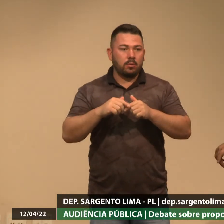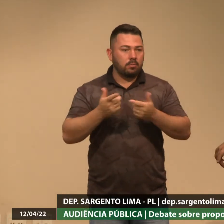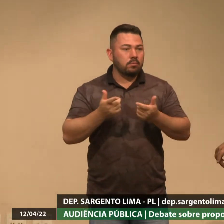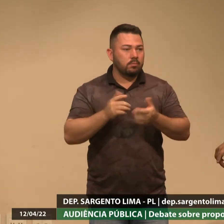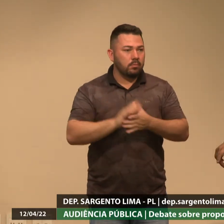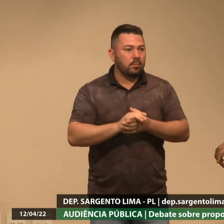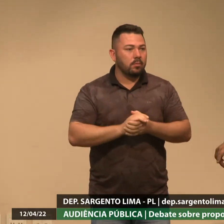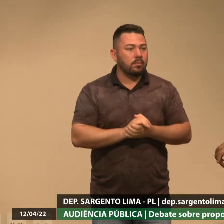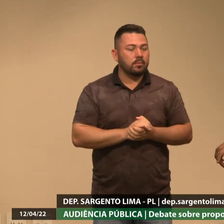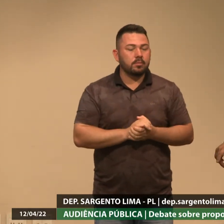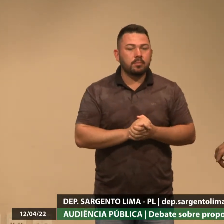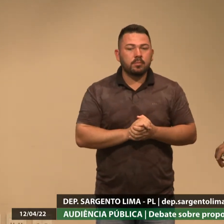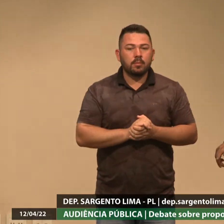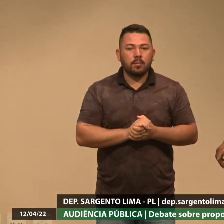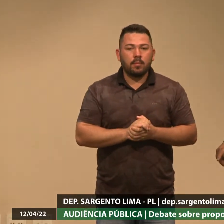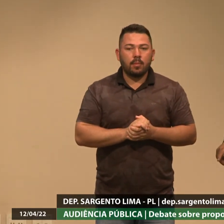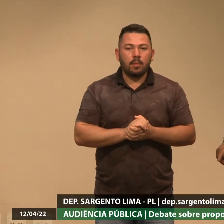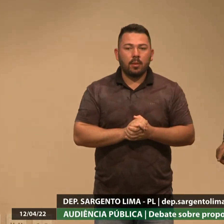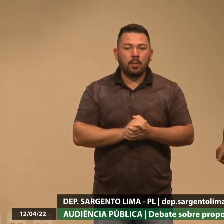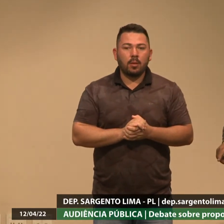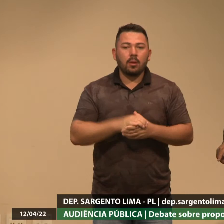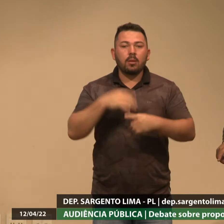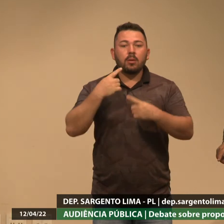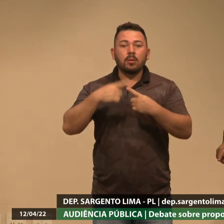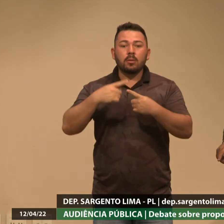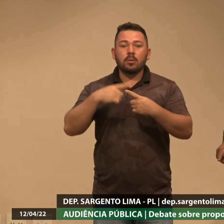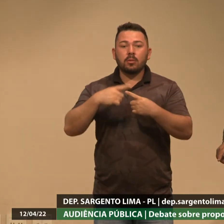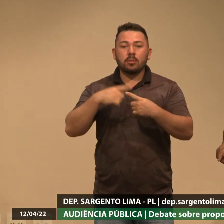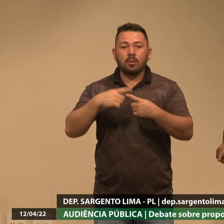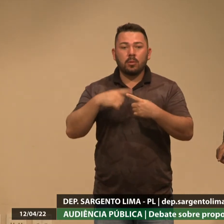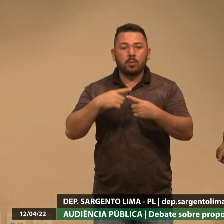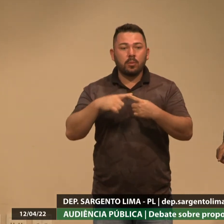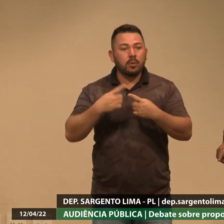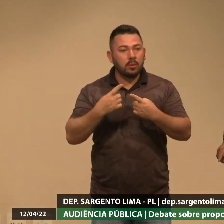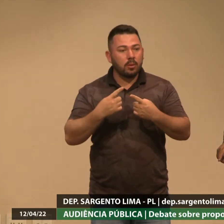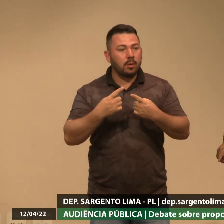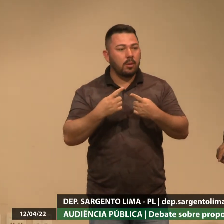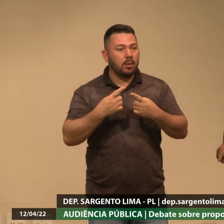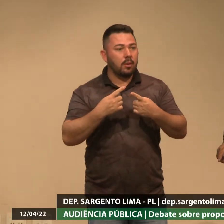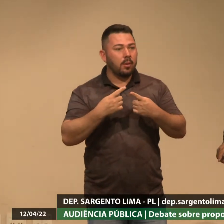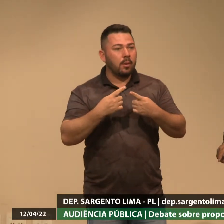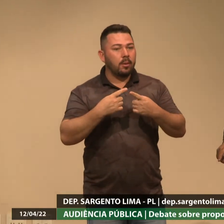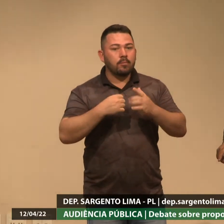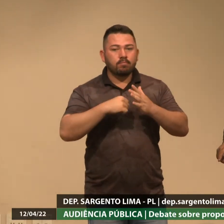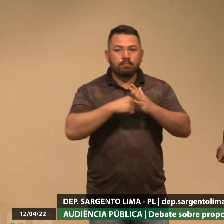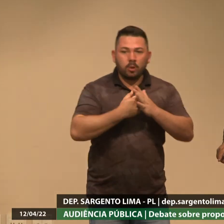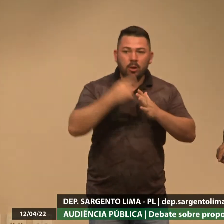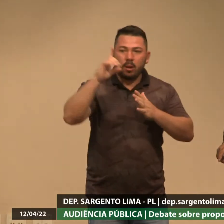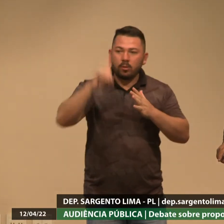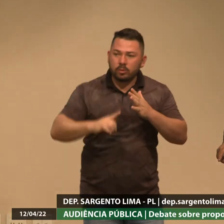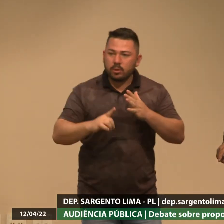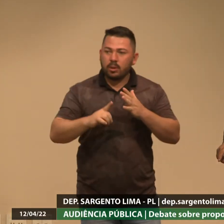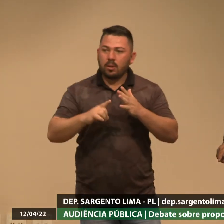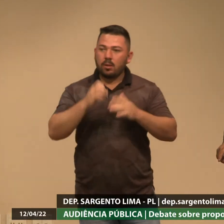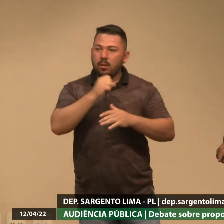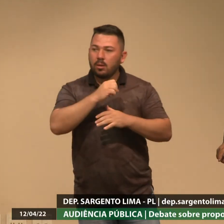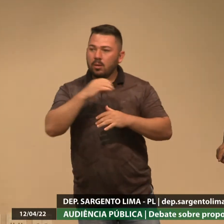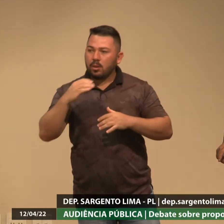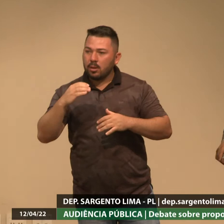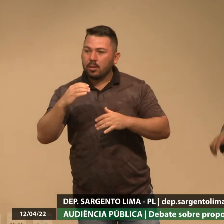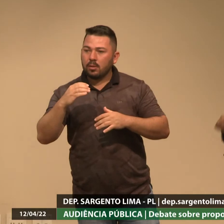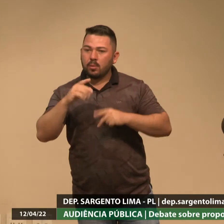tamanho e por que ser se ao direito do Catarinense de